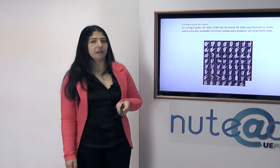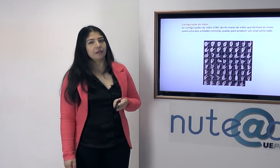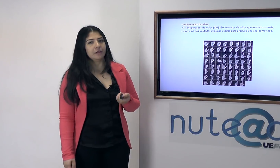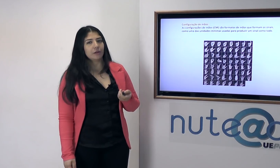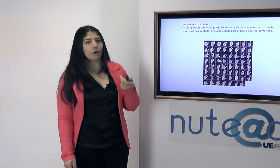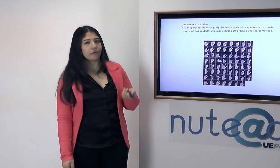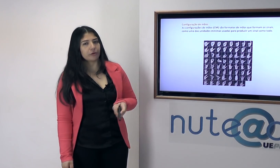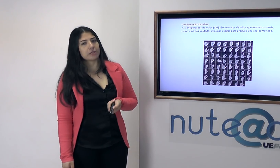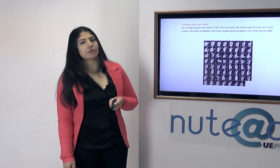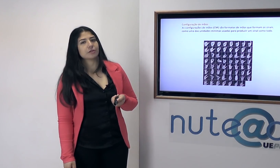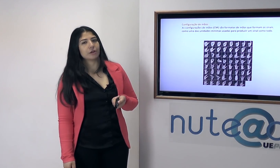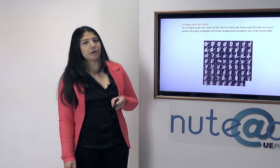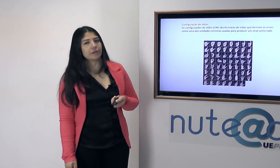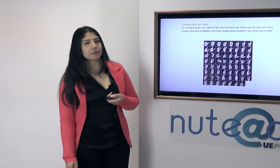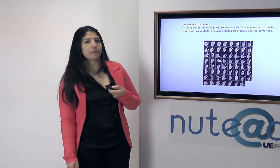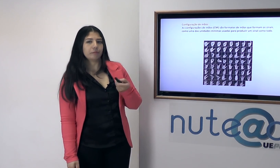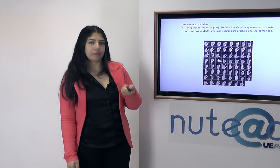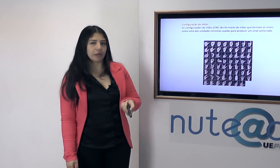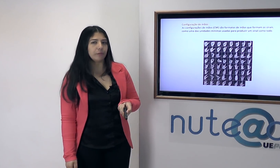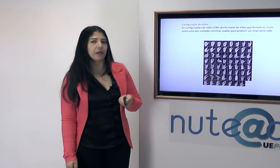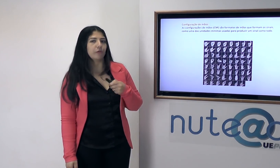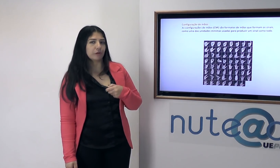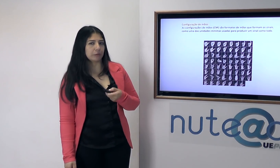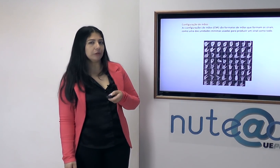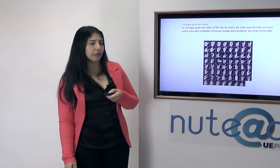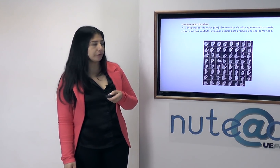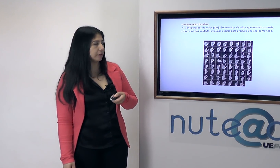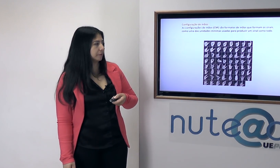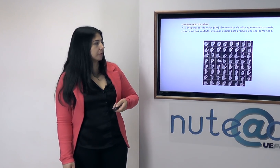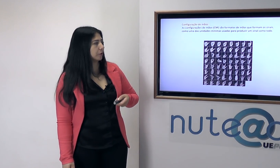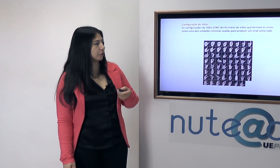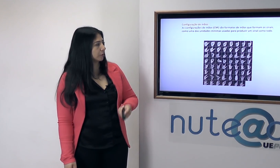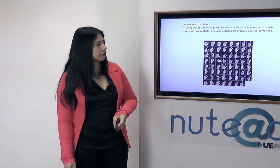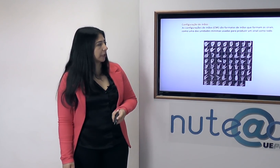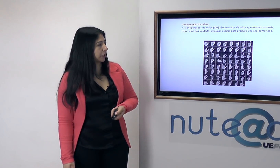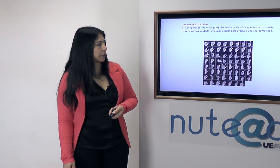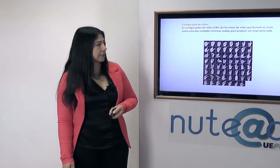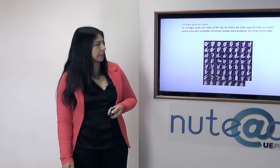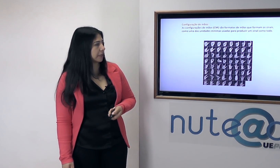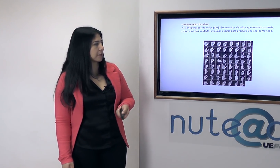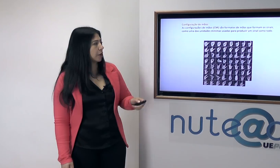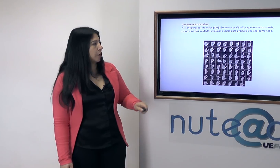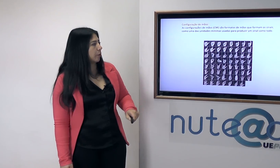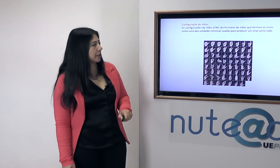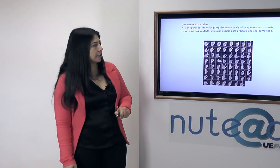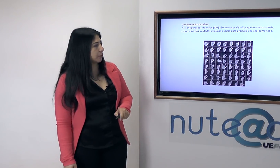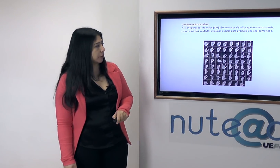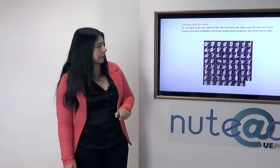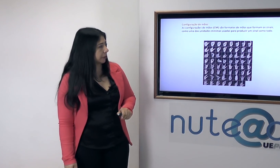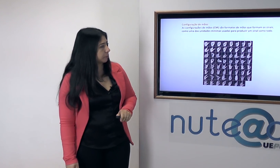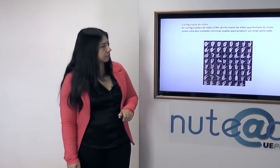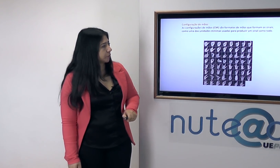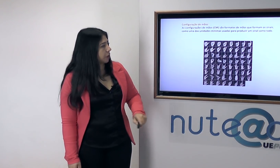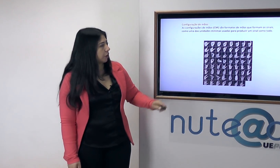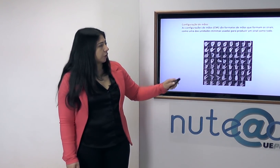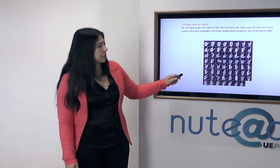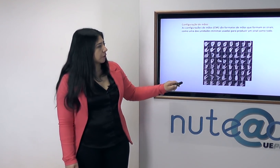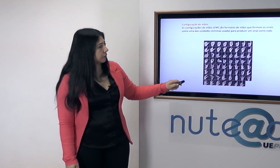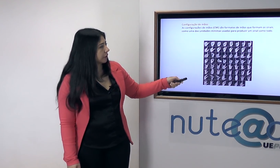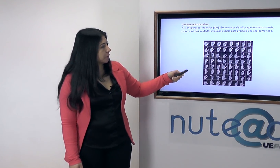ter configurações novas para ampliar o vocabulário da língua de sinais. Por exemplo, aqui, nós